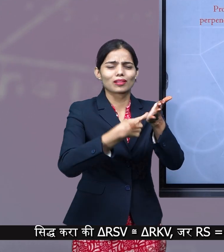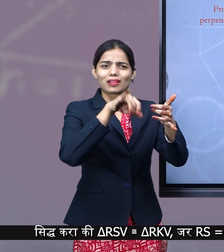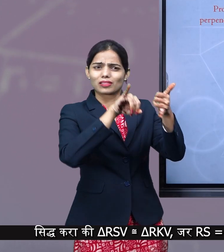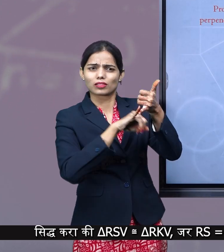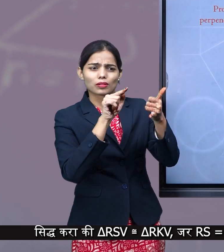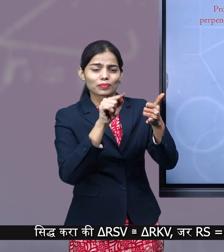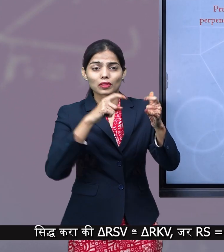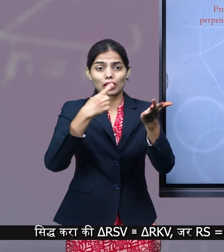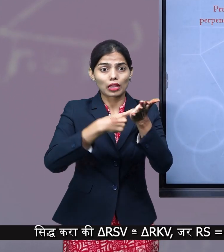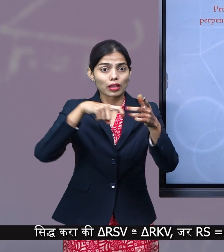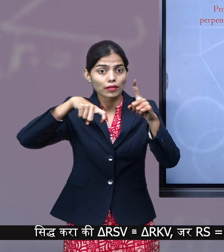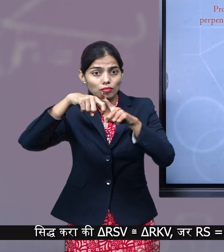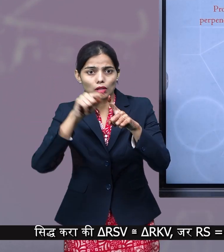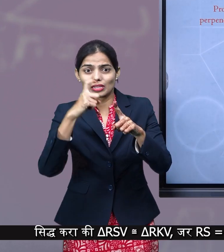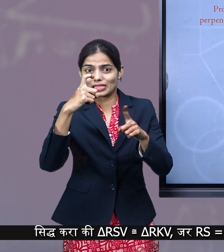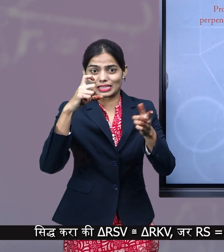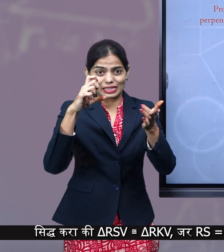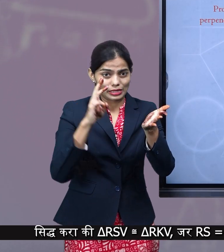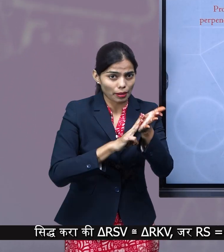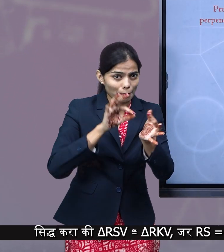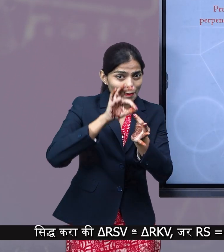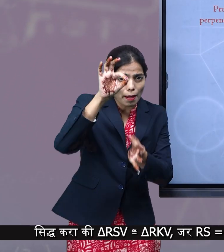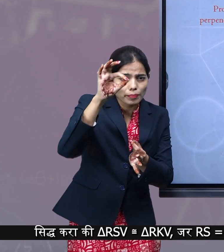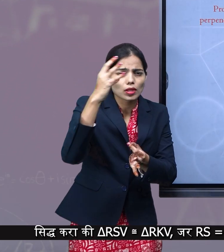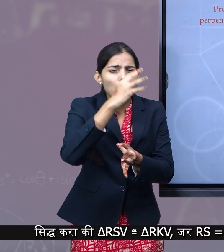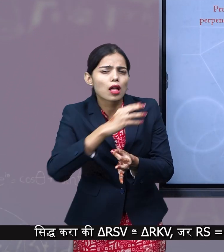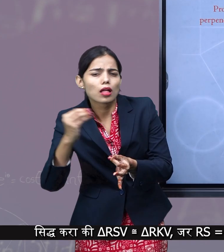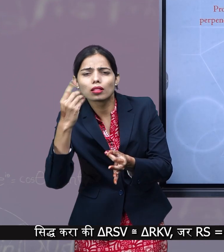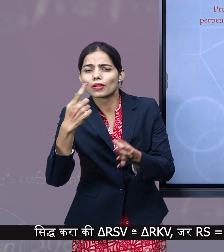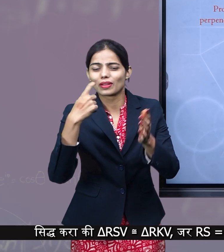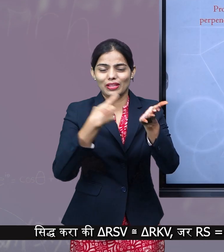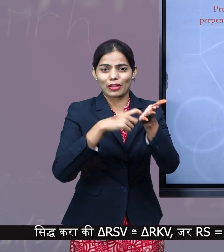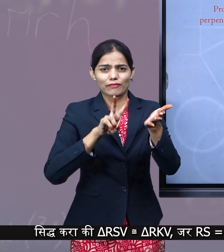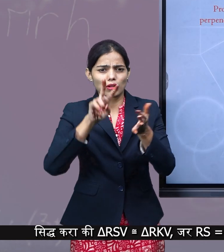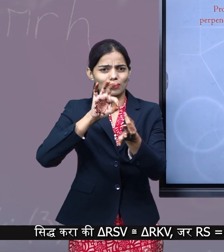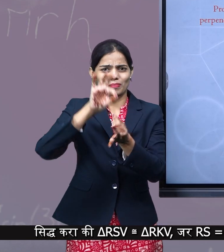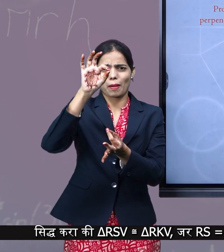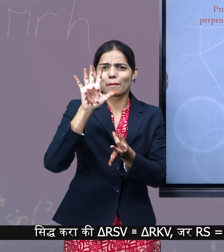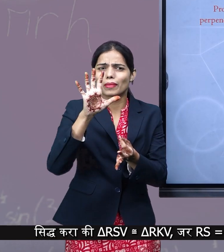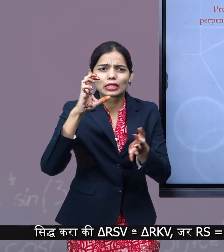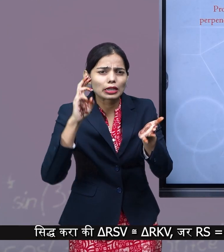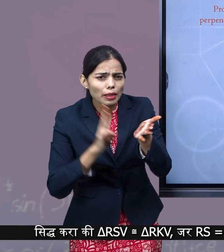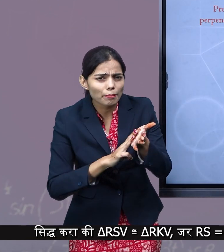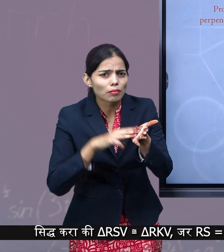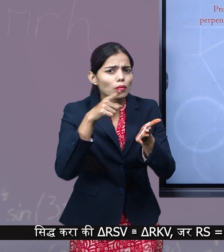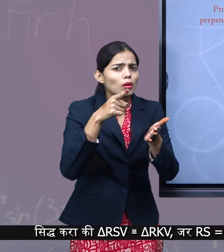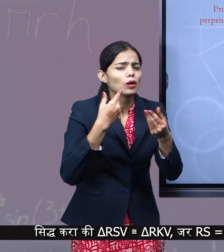टू 7 सेंटीमीटर आणि RV इक्वल्स टू 5 सेंटीमीटर आणि SK ला लंब